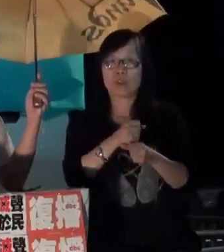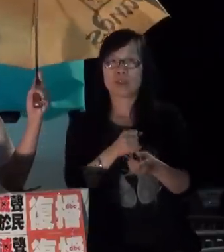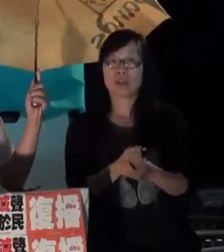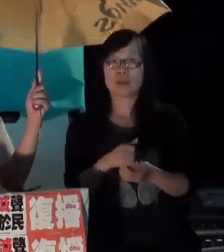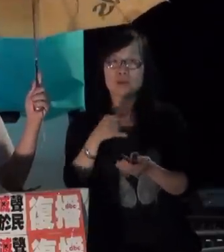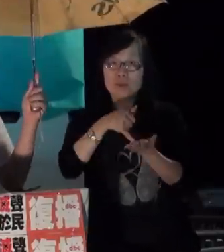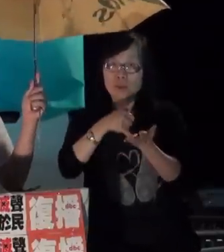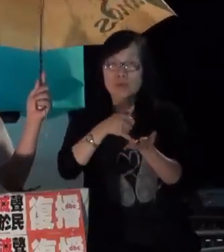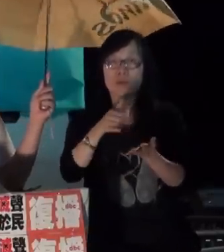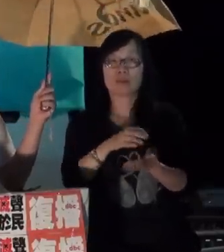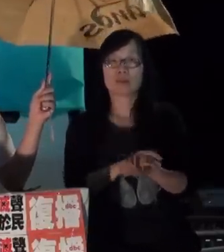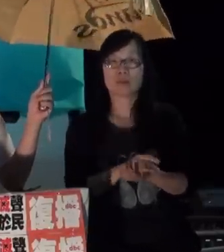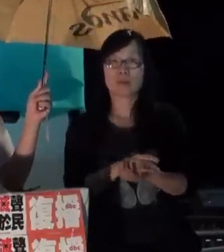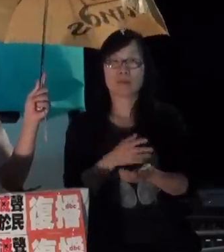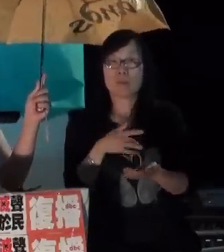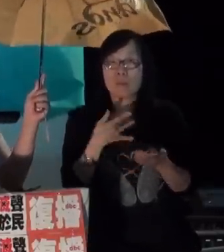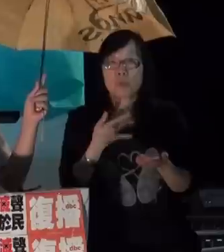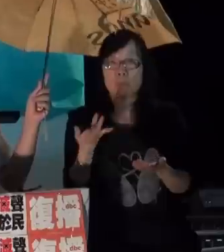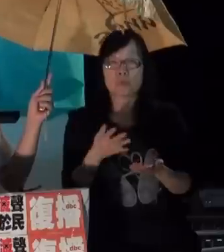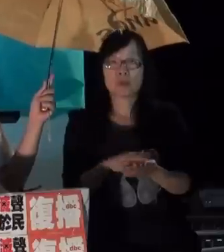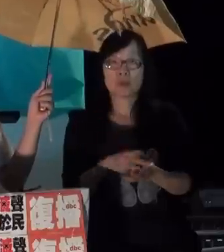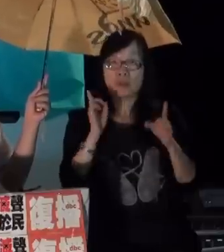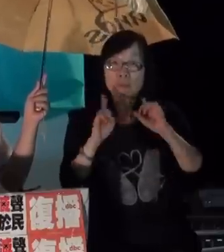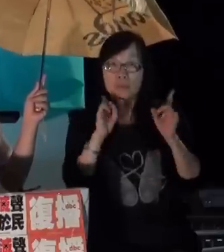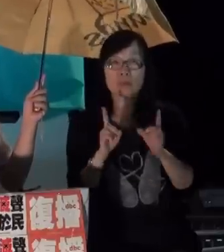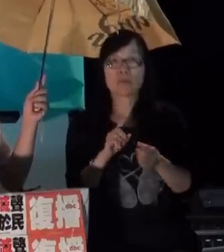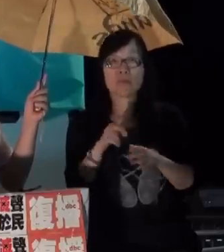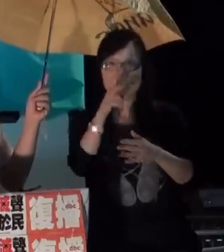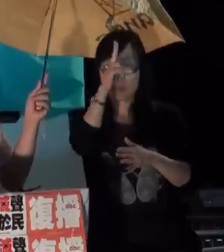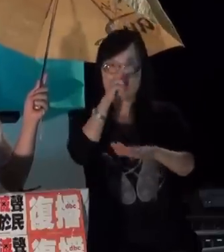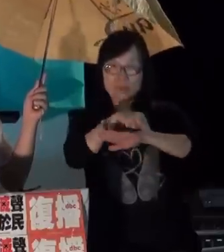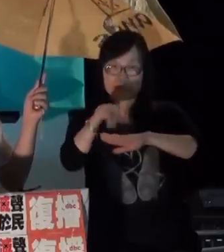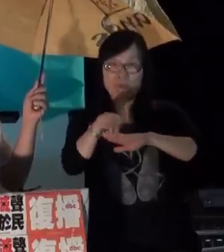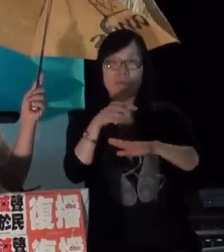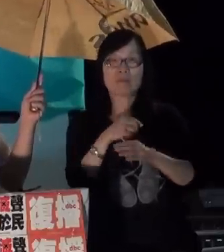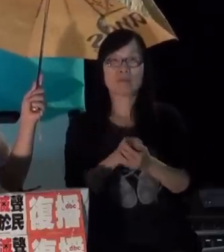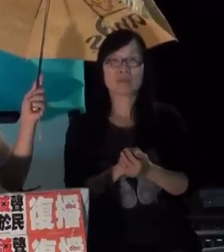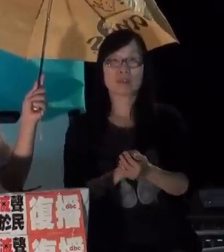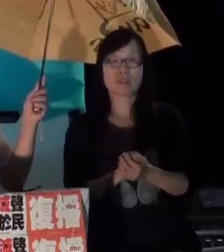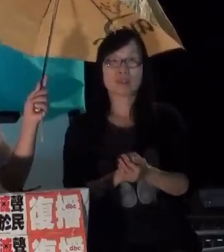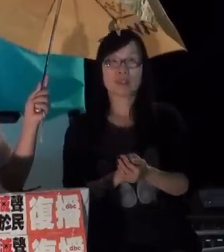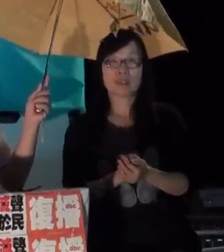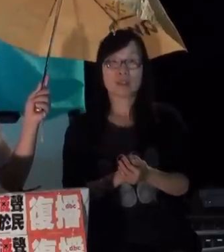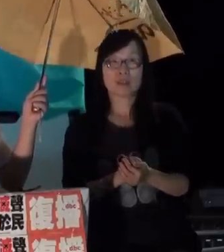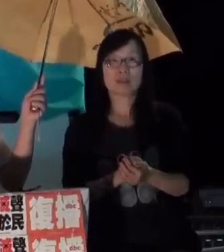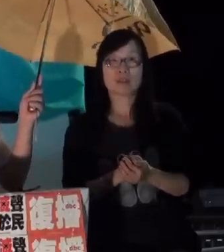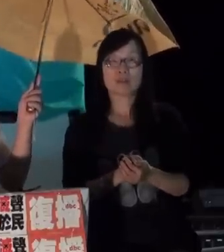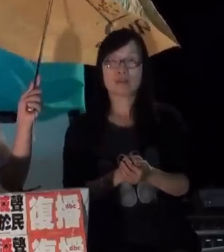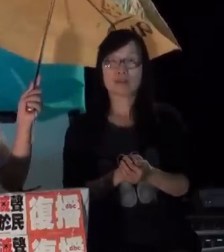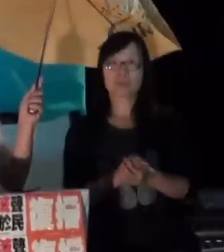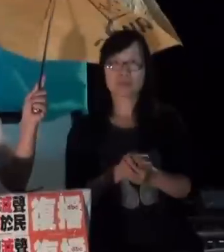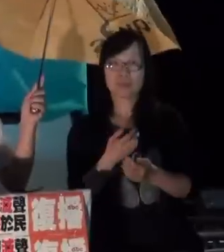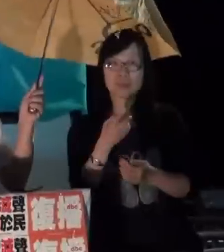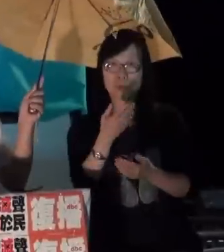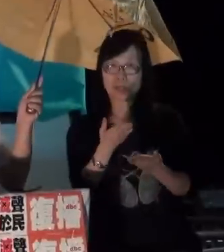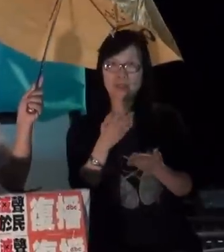為其實好簡單。 嗯， 任何一個政策其實佢都會有一個過程，就係點樣？第一就係話你有一個 vision 啦，即係話你覺